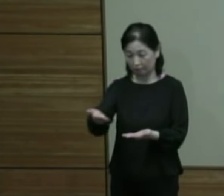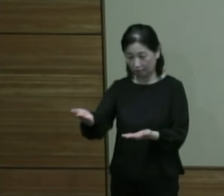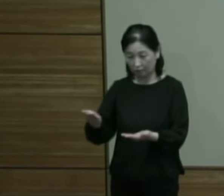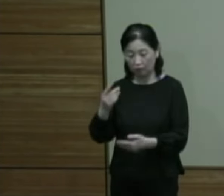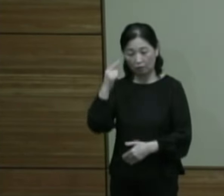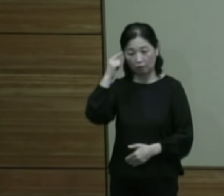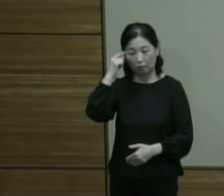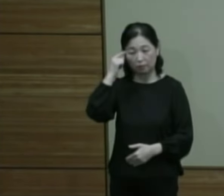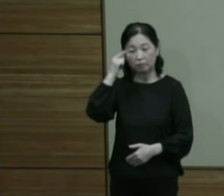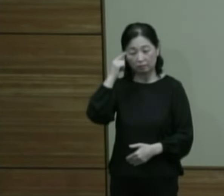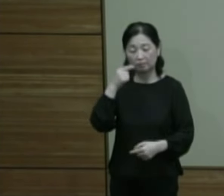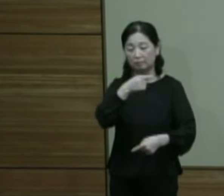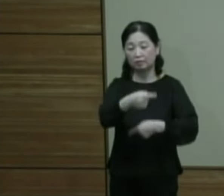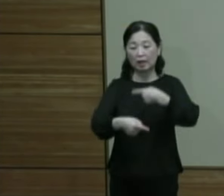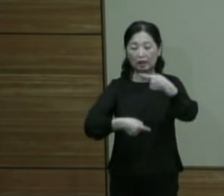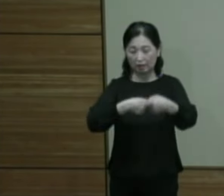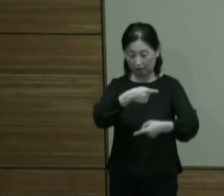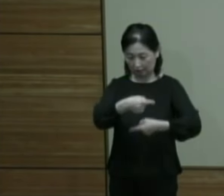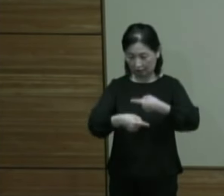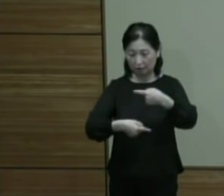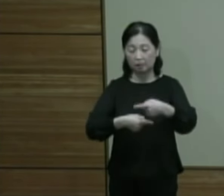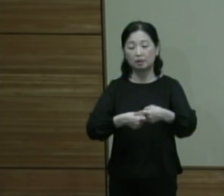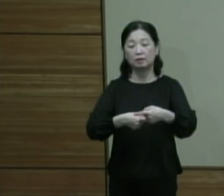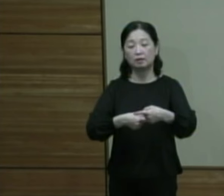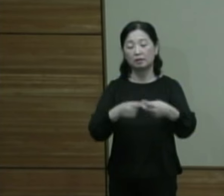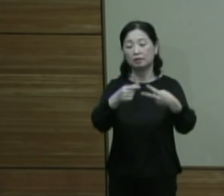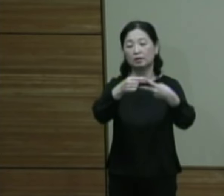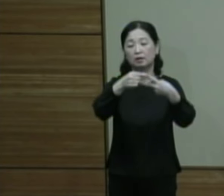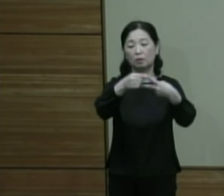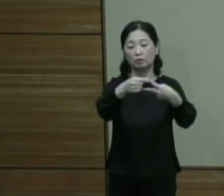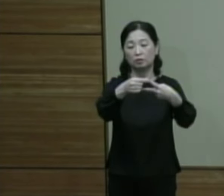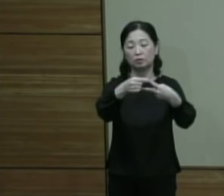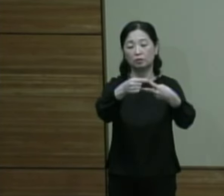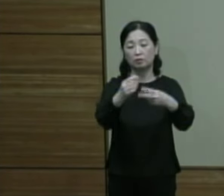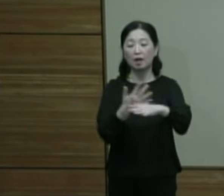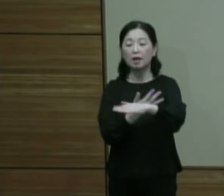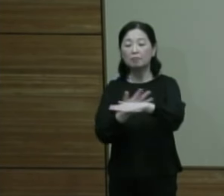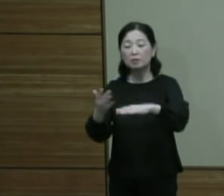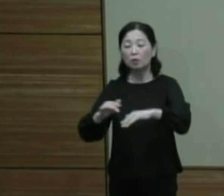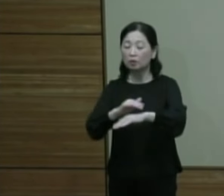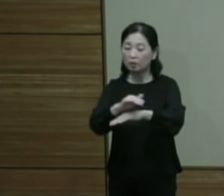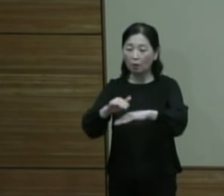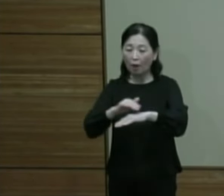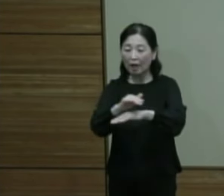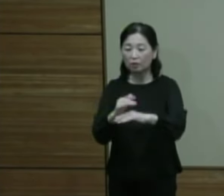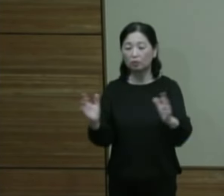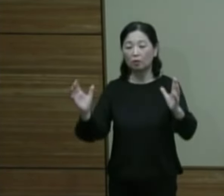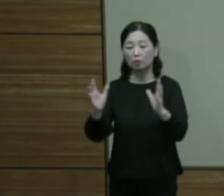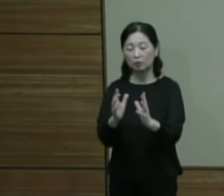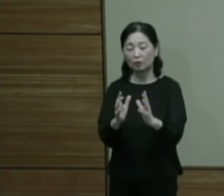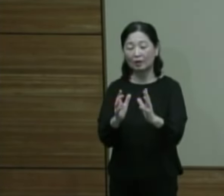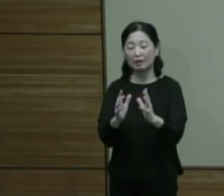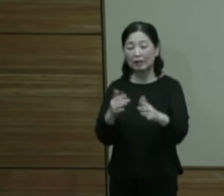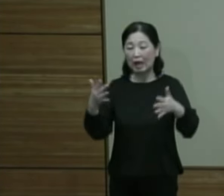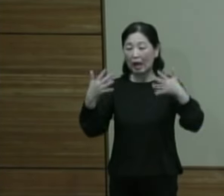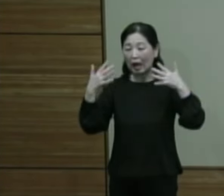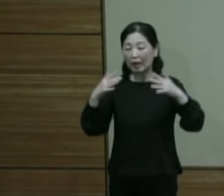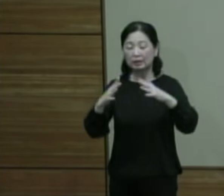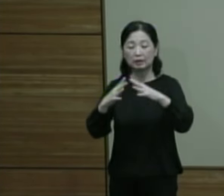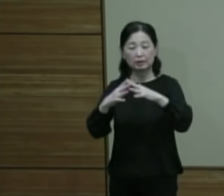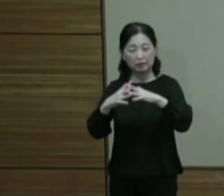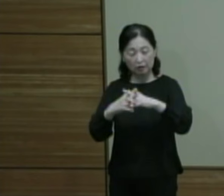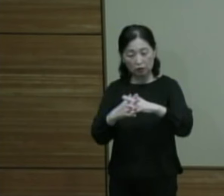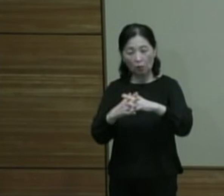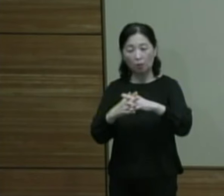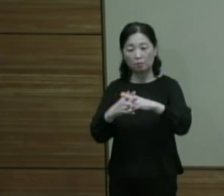題提供事項ということで、一つは緑の愛護の集いに秋篠宮皇嗣同